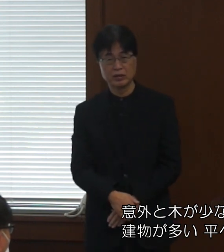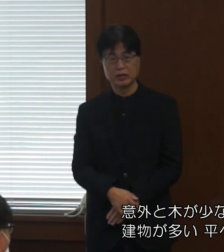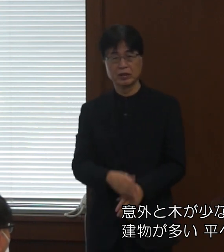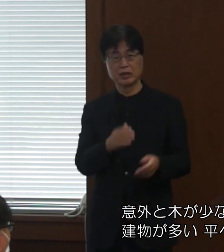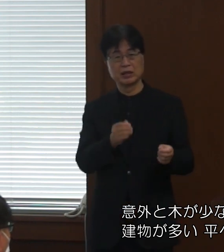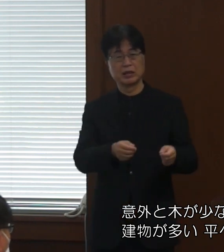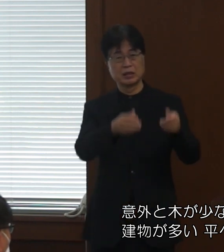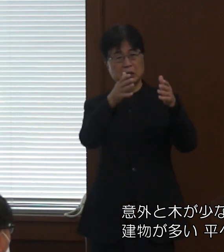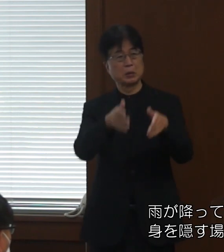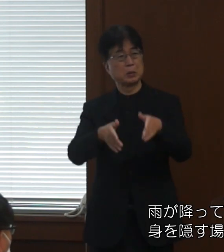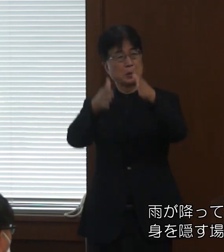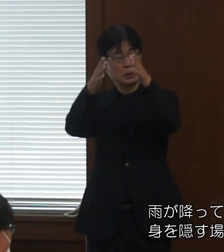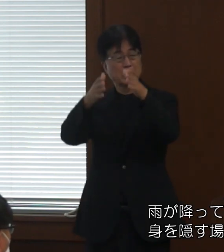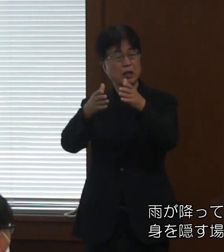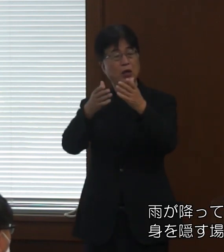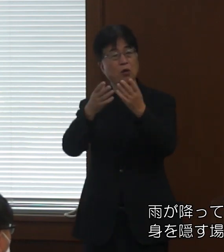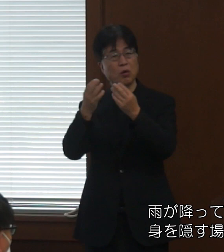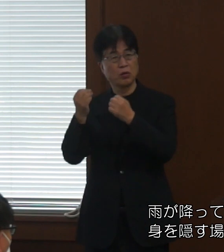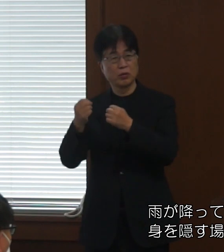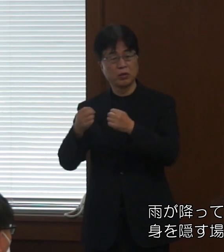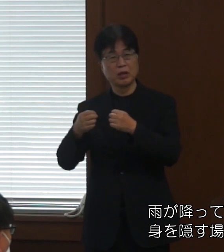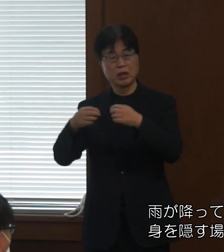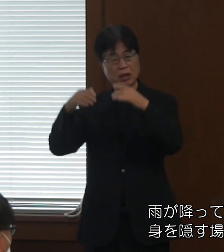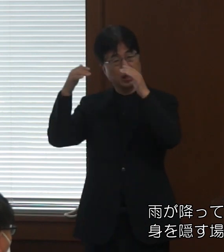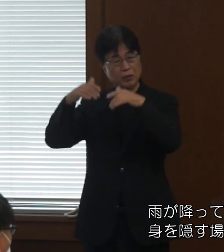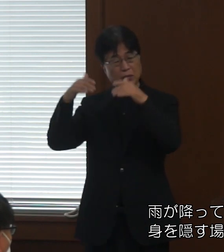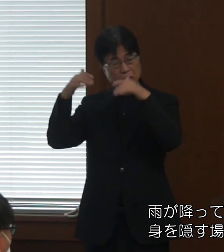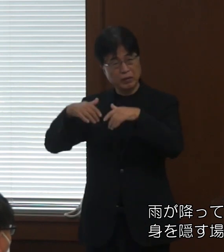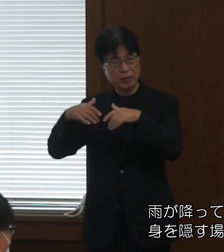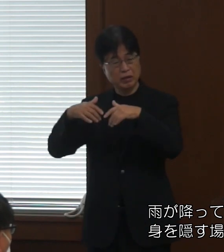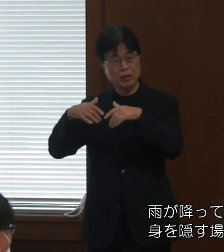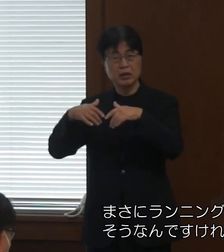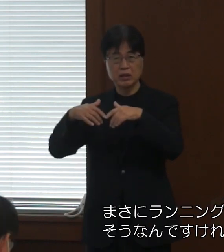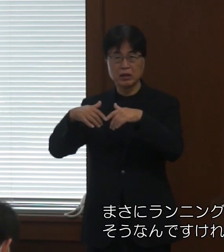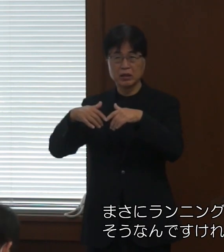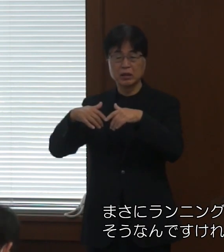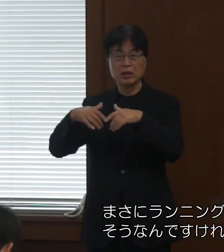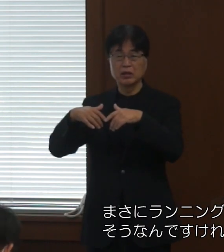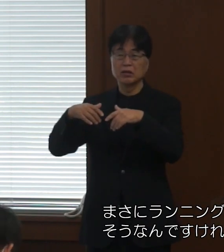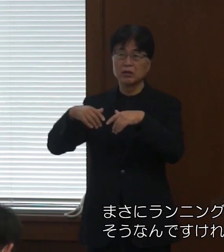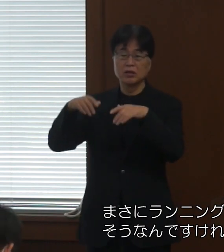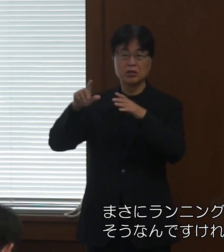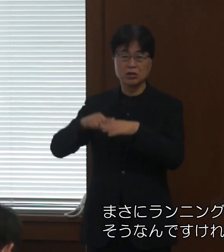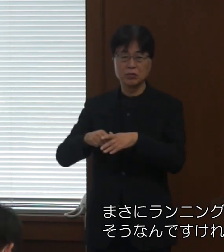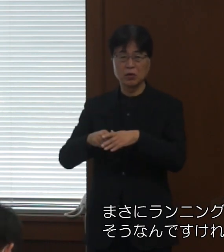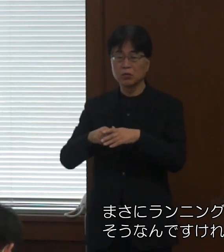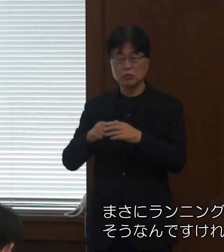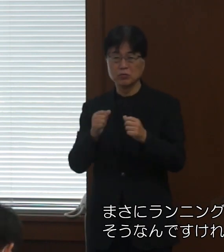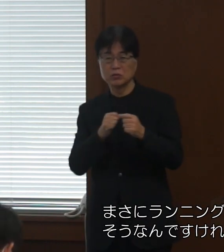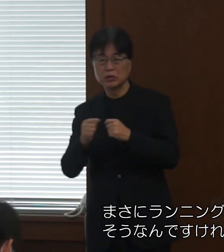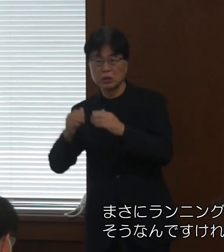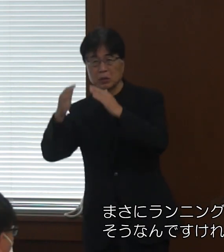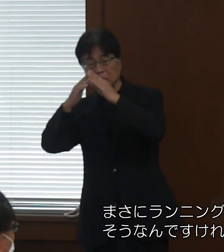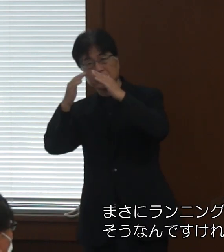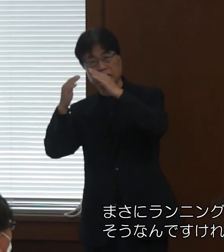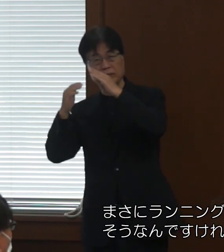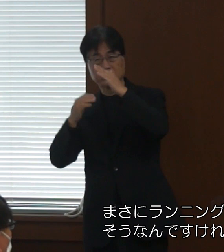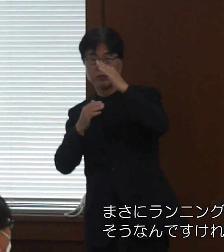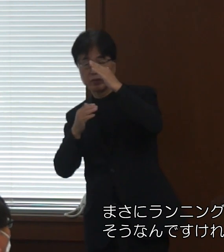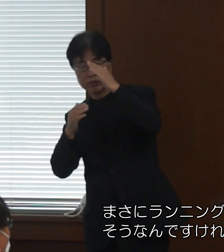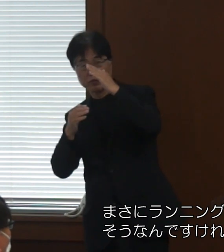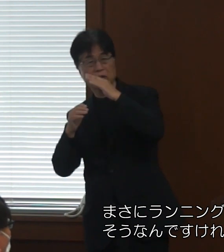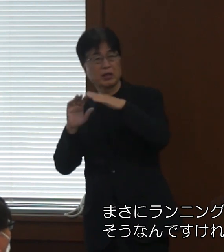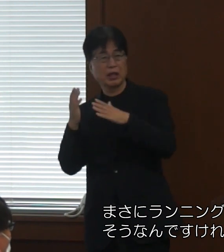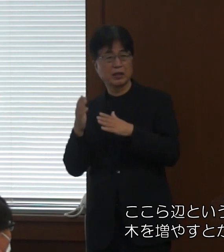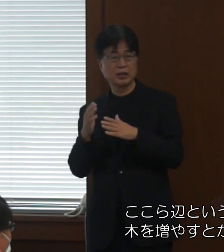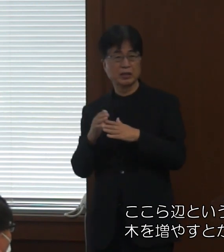多い調べたい中ですね雨が降っても身を隠す場所がない人の何グループのところについ